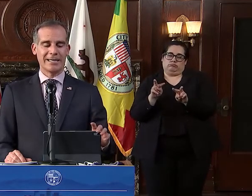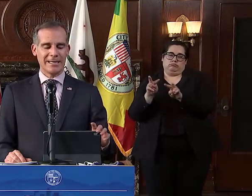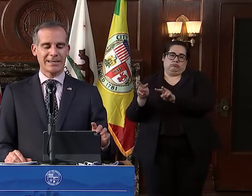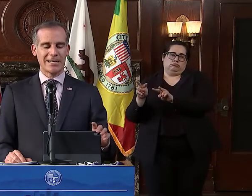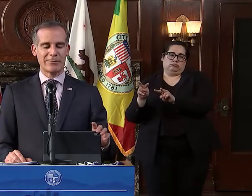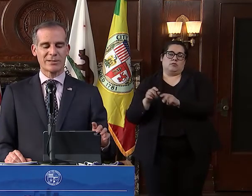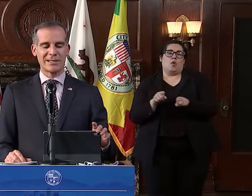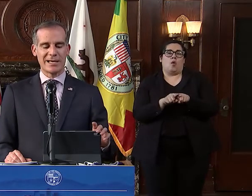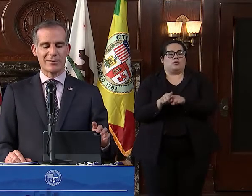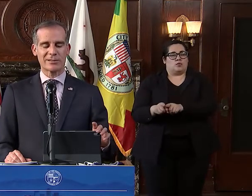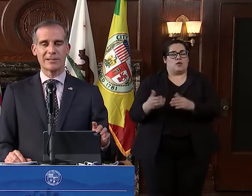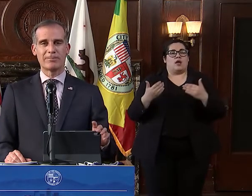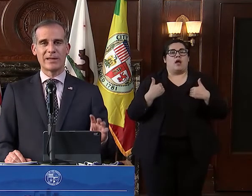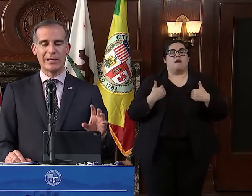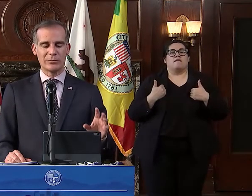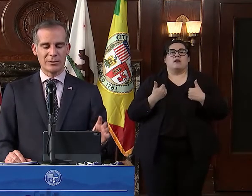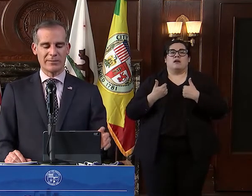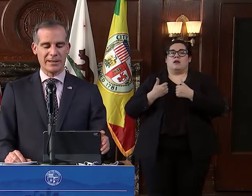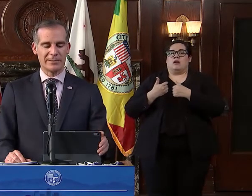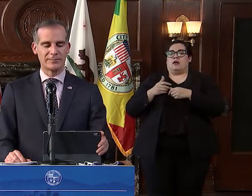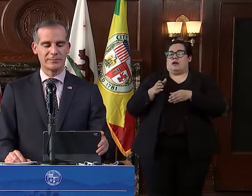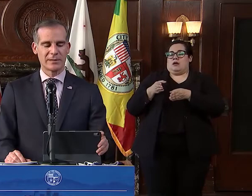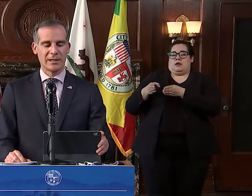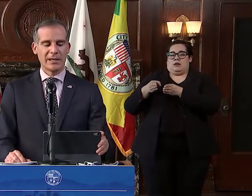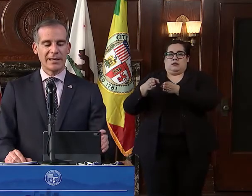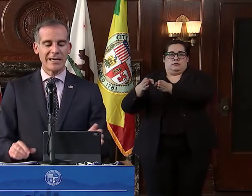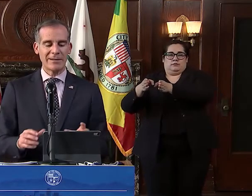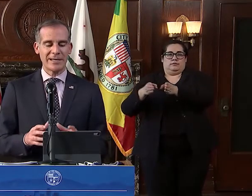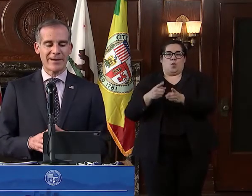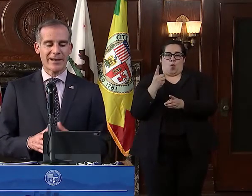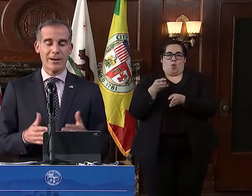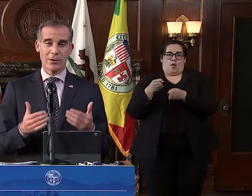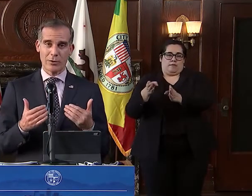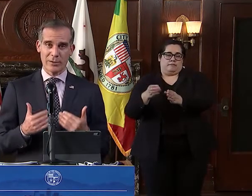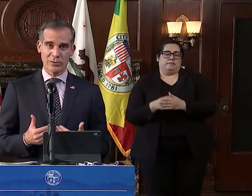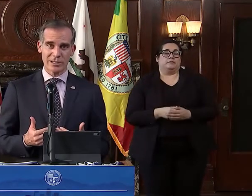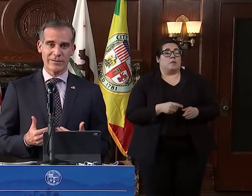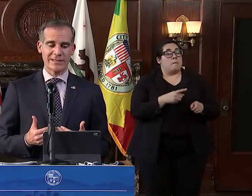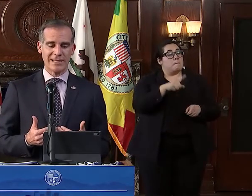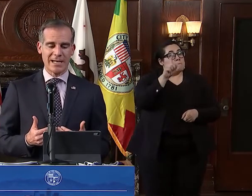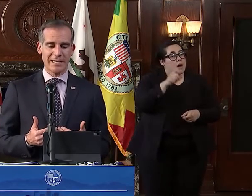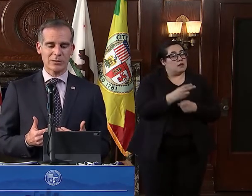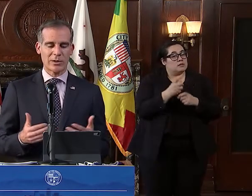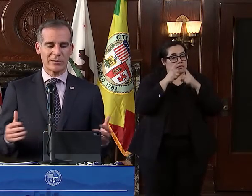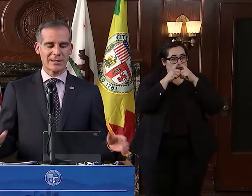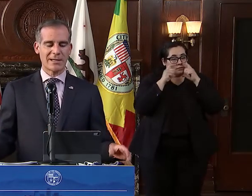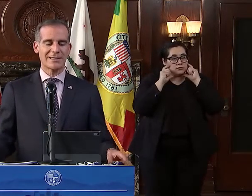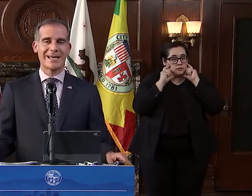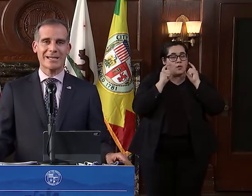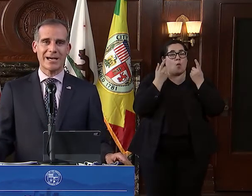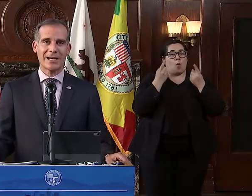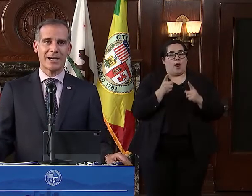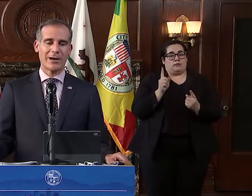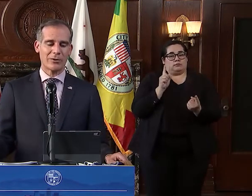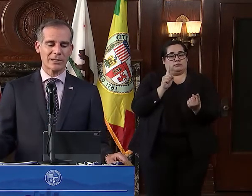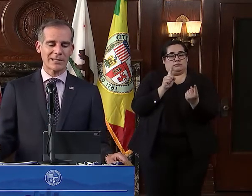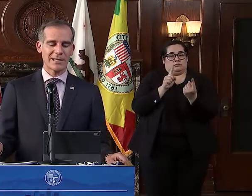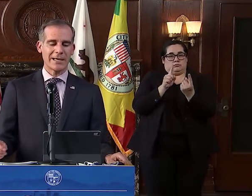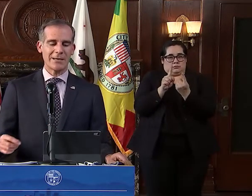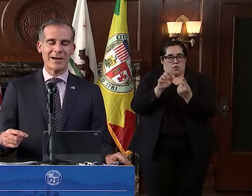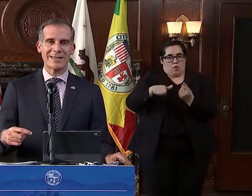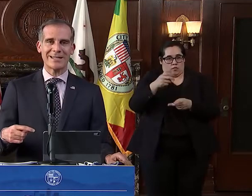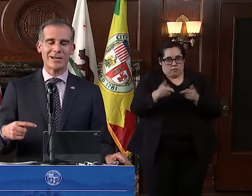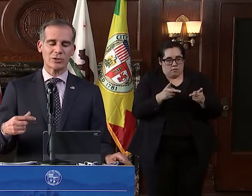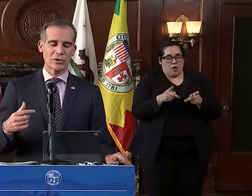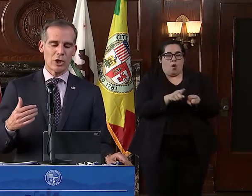monitorear y tenemos senderos de una vía. Y deben llevar coberturas faciales cuando están cerca a otras